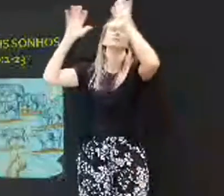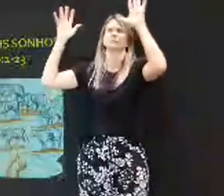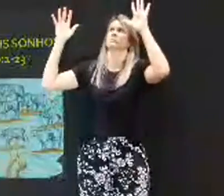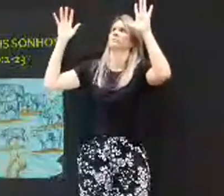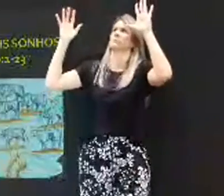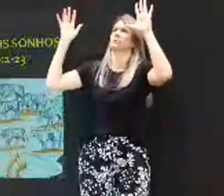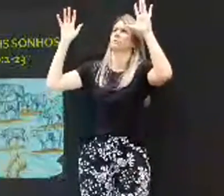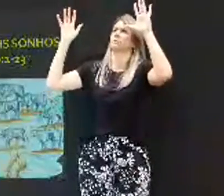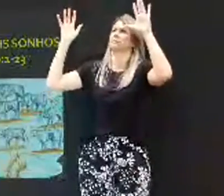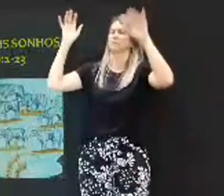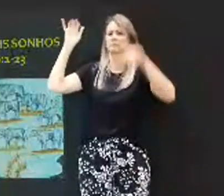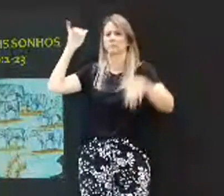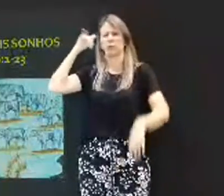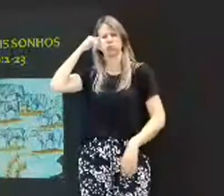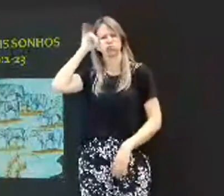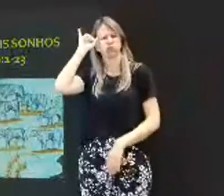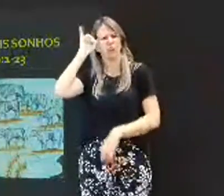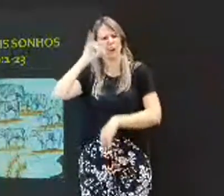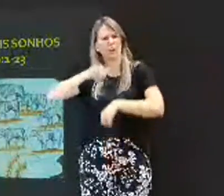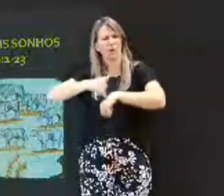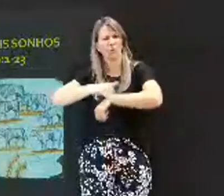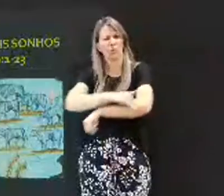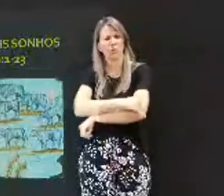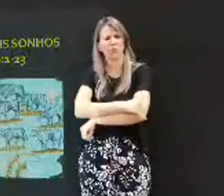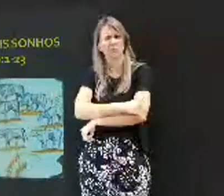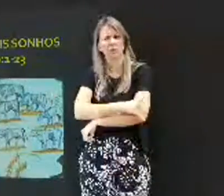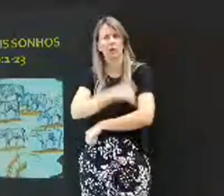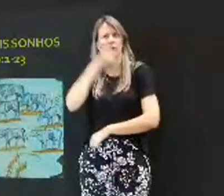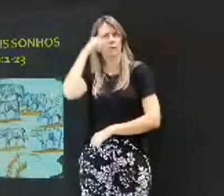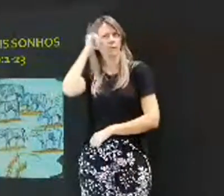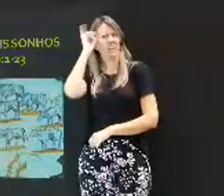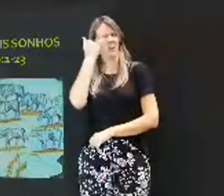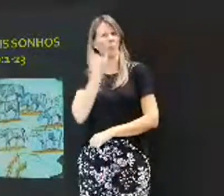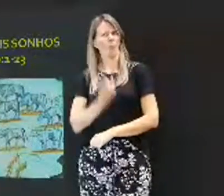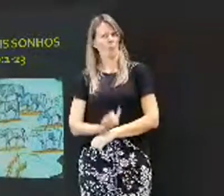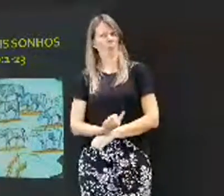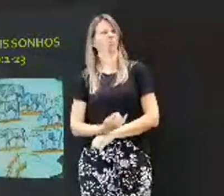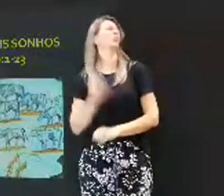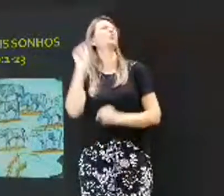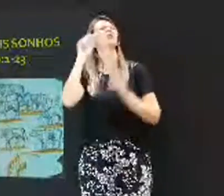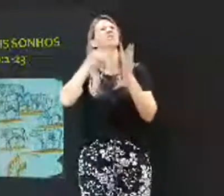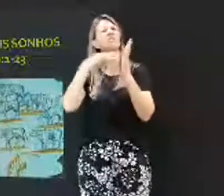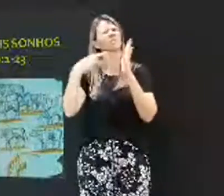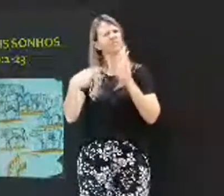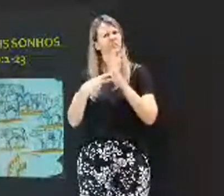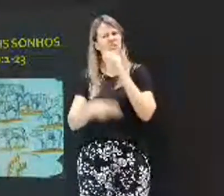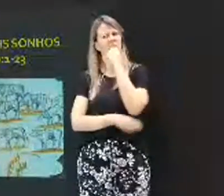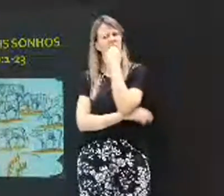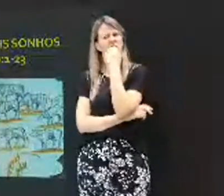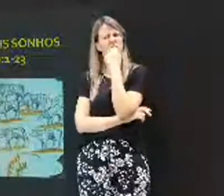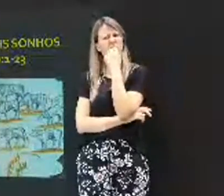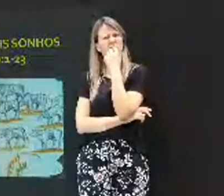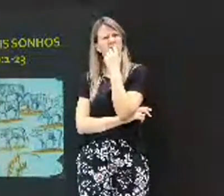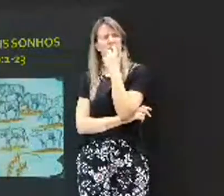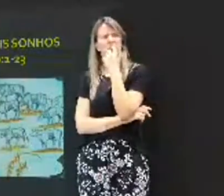Né? E ele, de repente, nesse sonho tinha vacas gordas e vacas magras. Nossa, o que